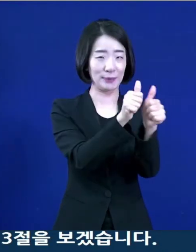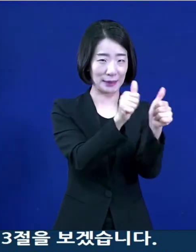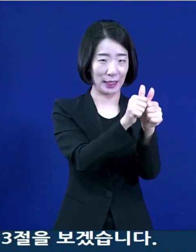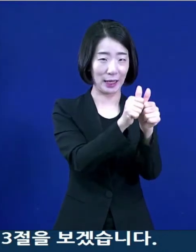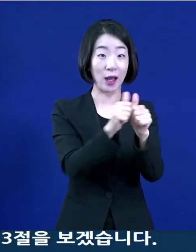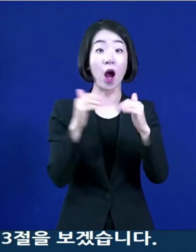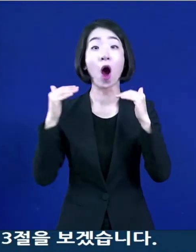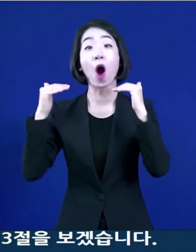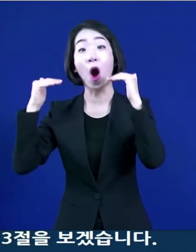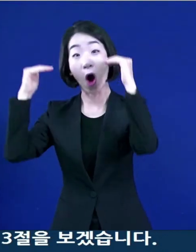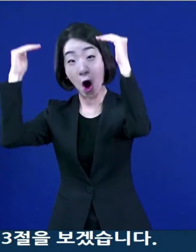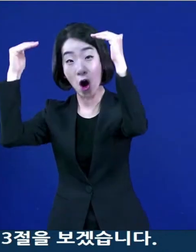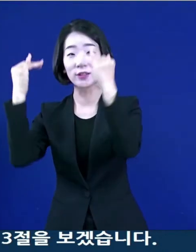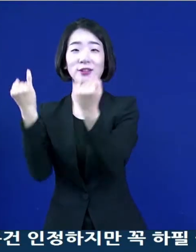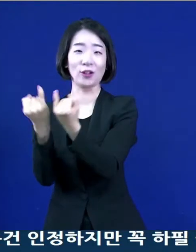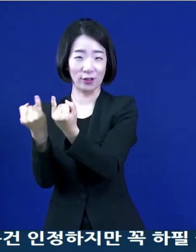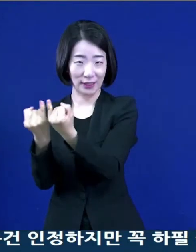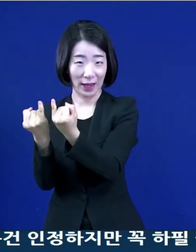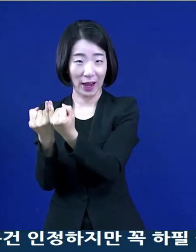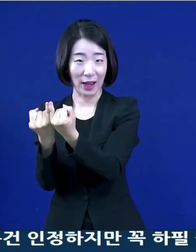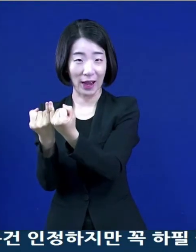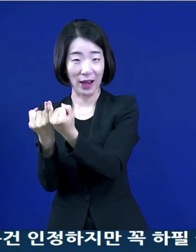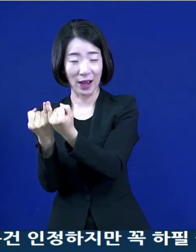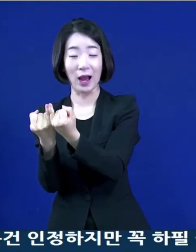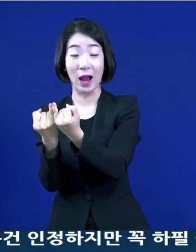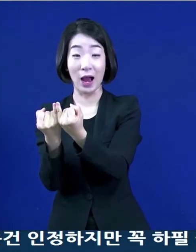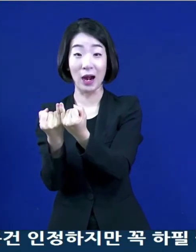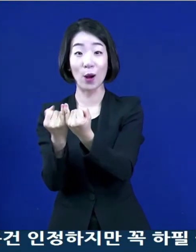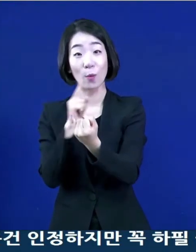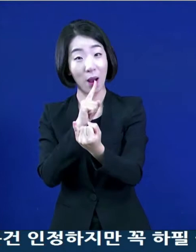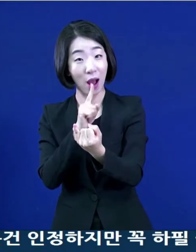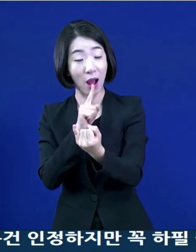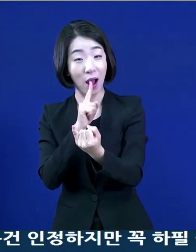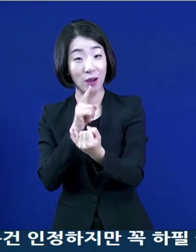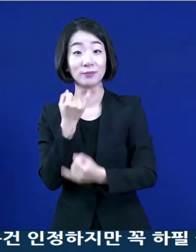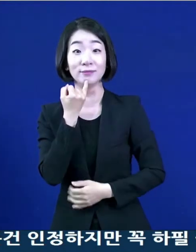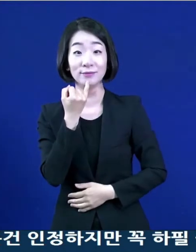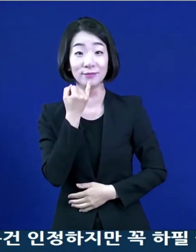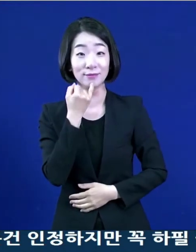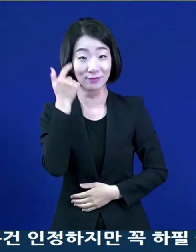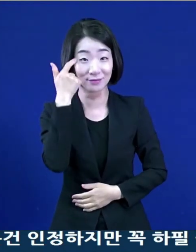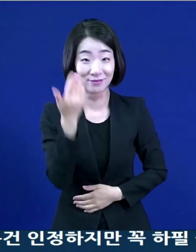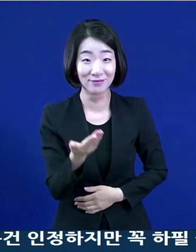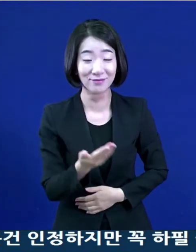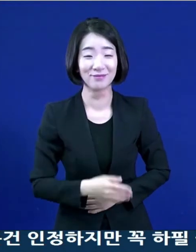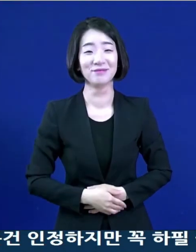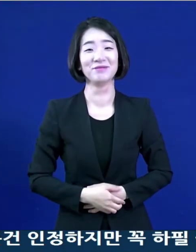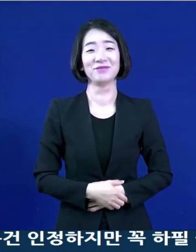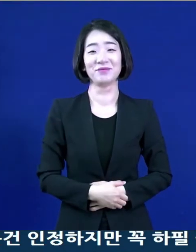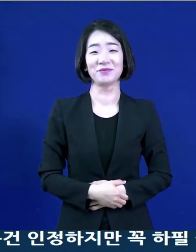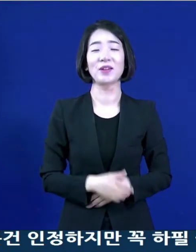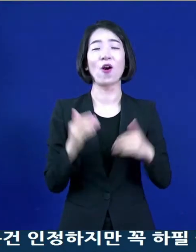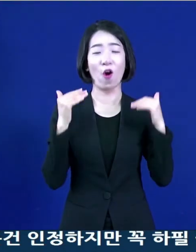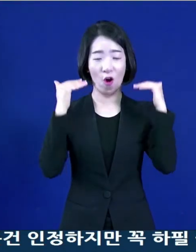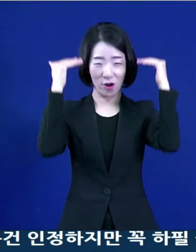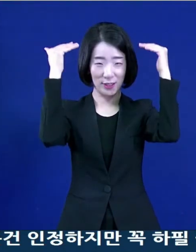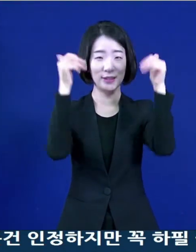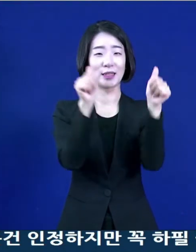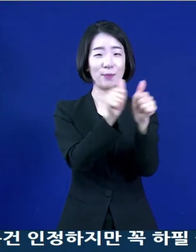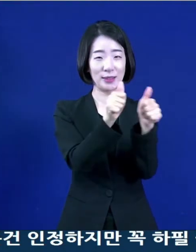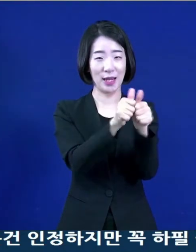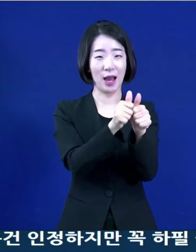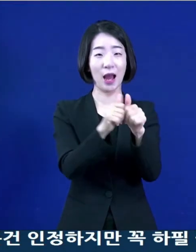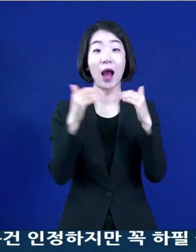남성들, 어른이신 여성들 이렇게 번역하면 거의 95점 이상 되는 번역입니다. 그렇게